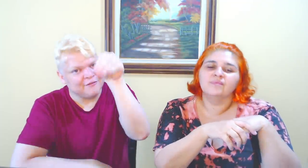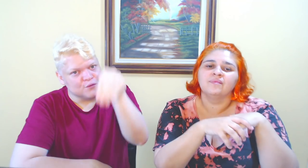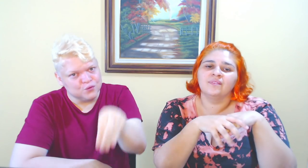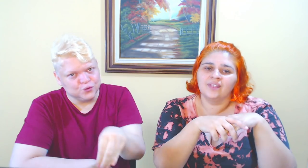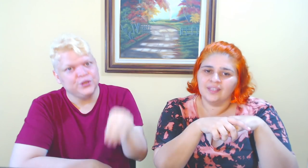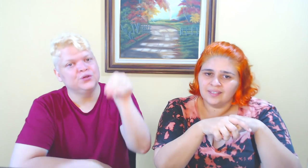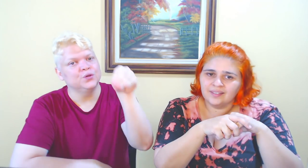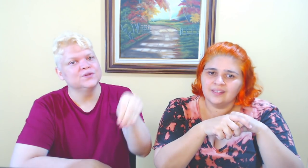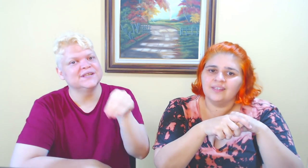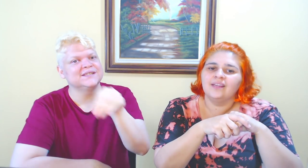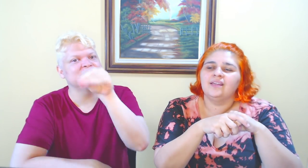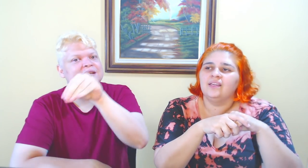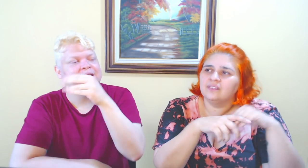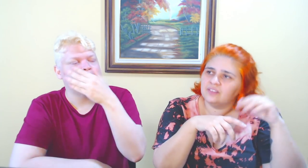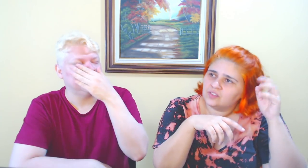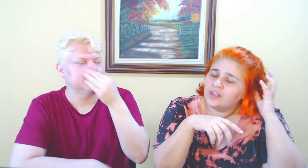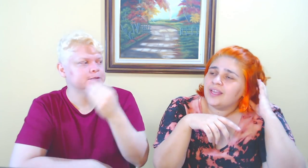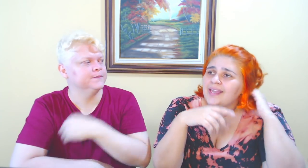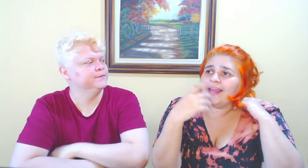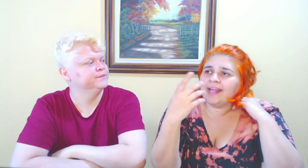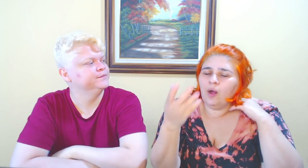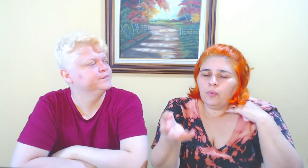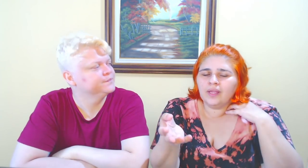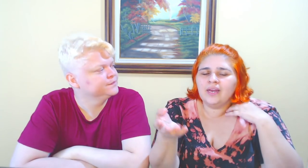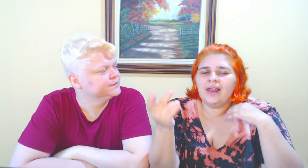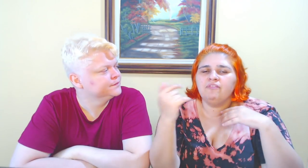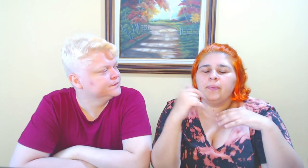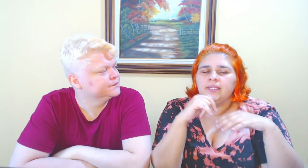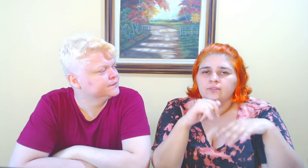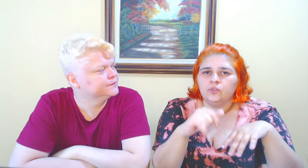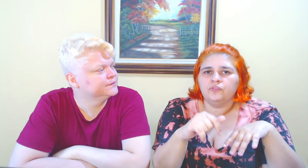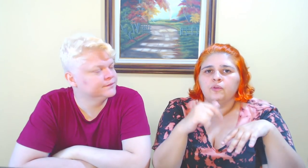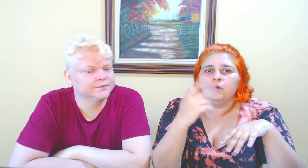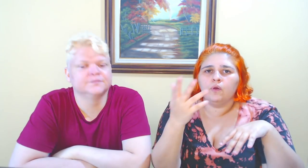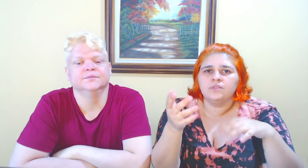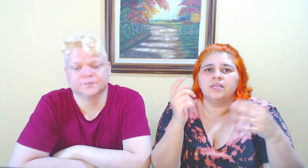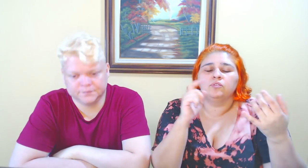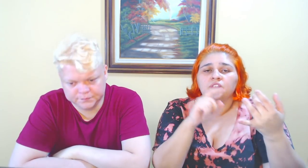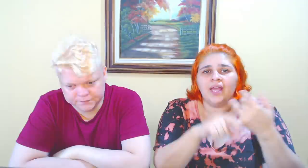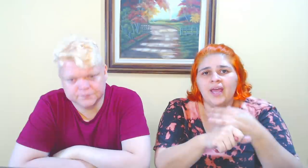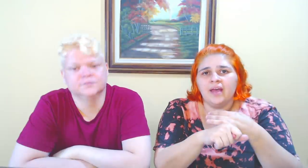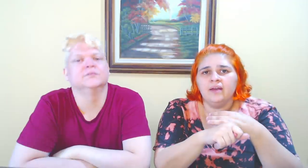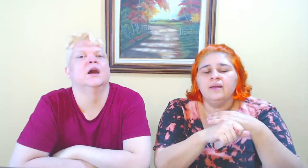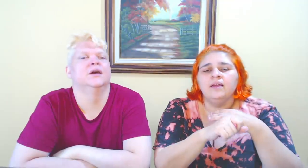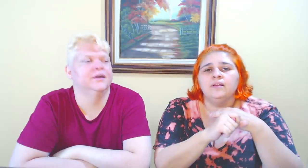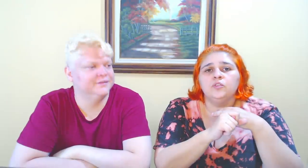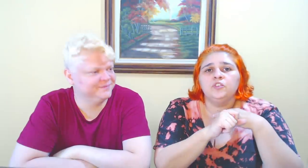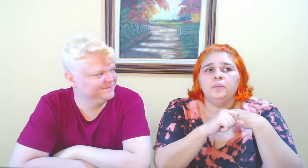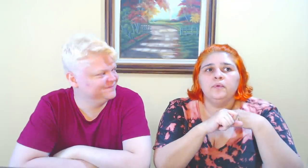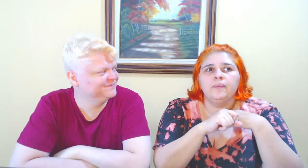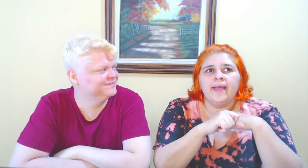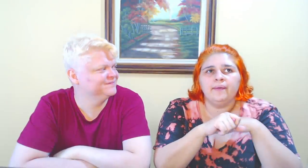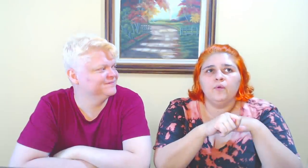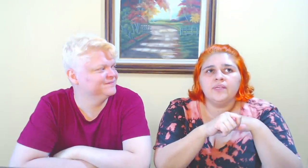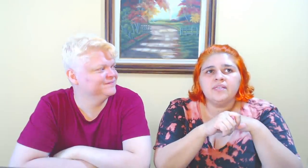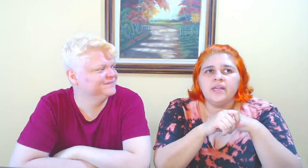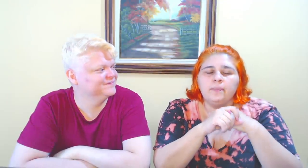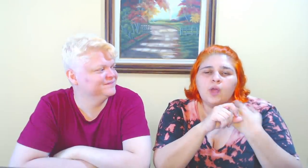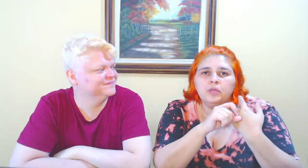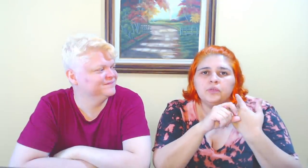fundo Em todos esses detalhes Isso E é legal Porque ele leva Para dentro do filme O conceito de guerra Do tipo O que seria pior Do que